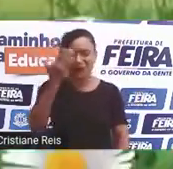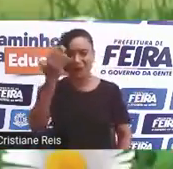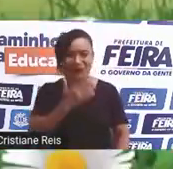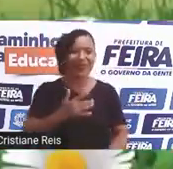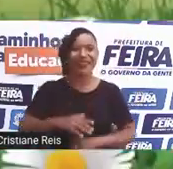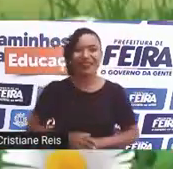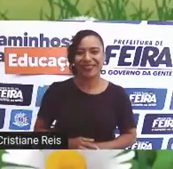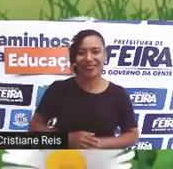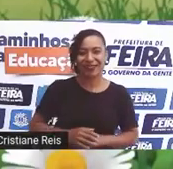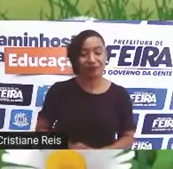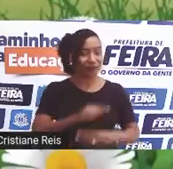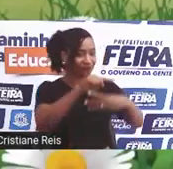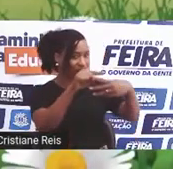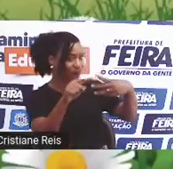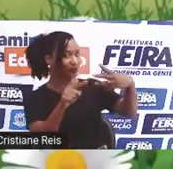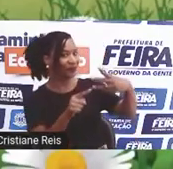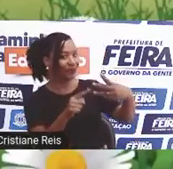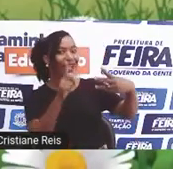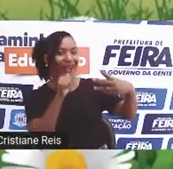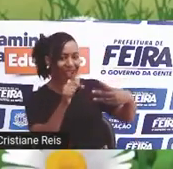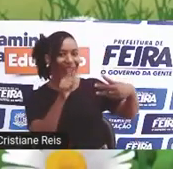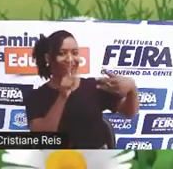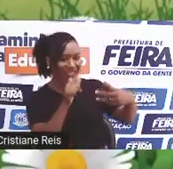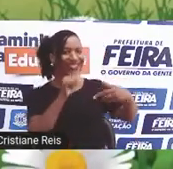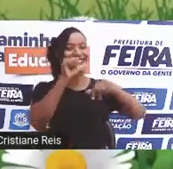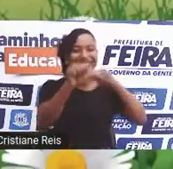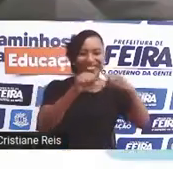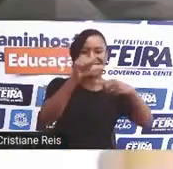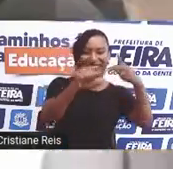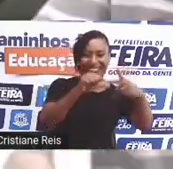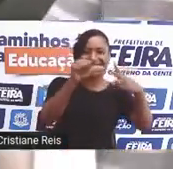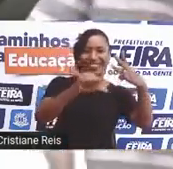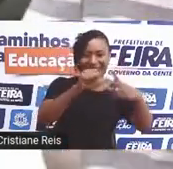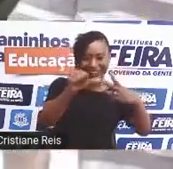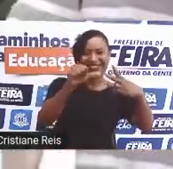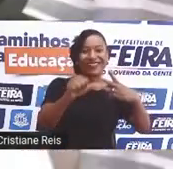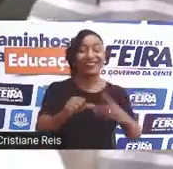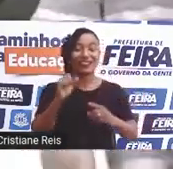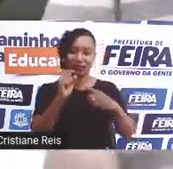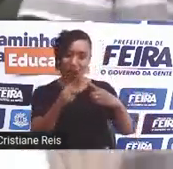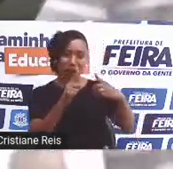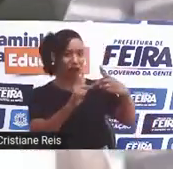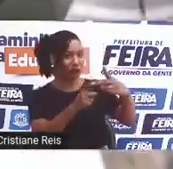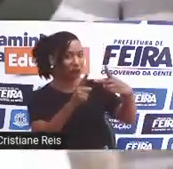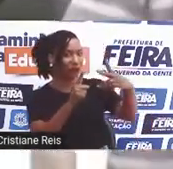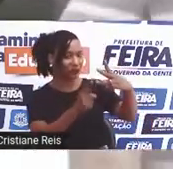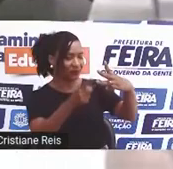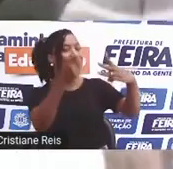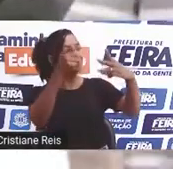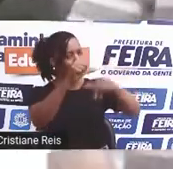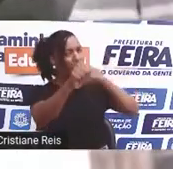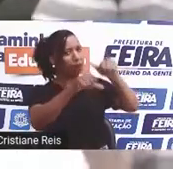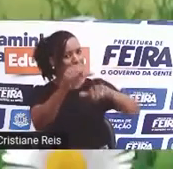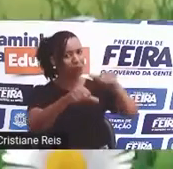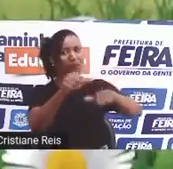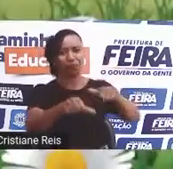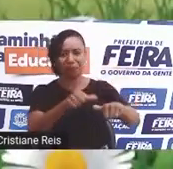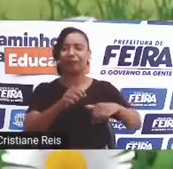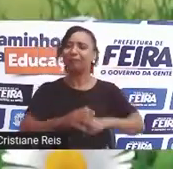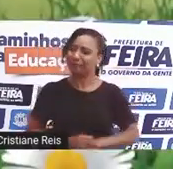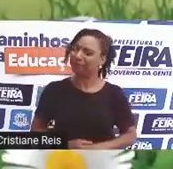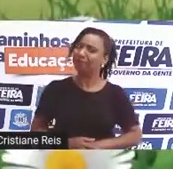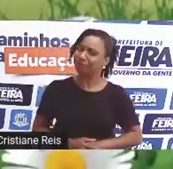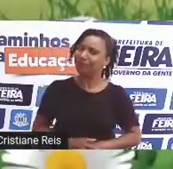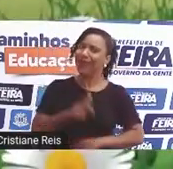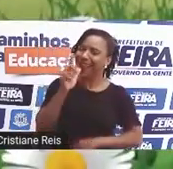reparar. Três estados em que a água vai ficar. Um, dois, três, a água vai se transformar.